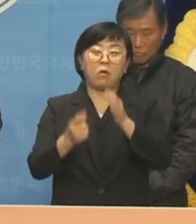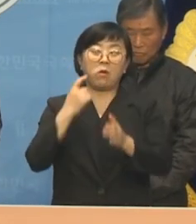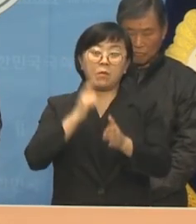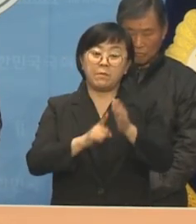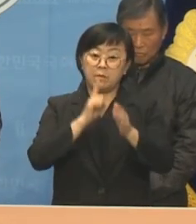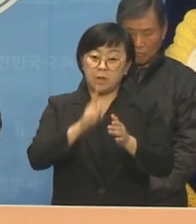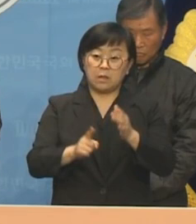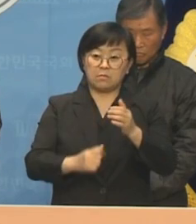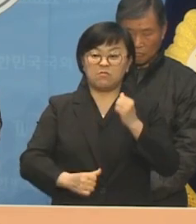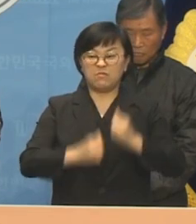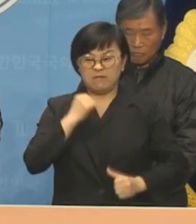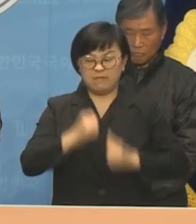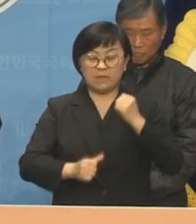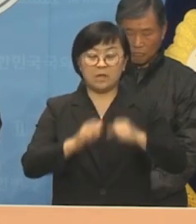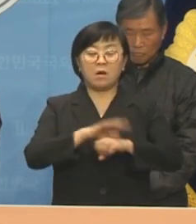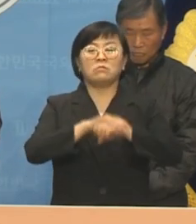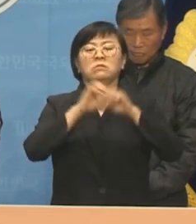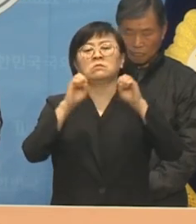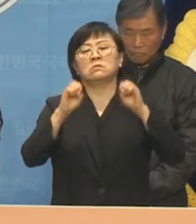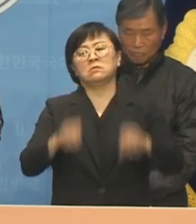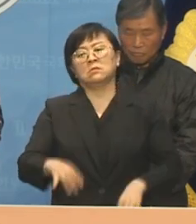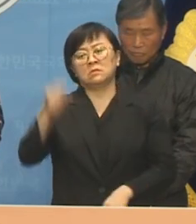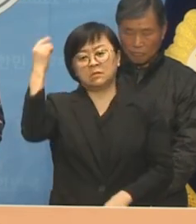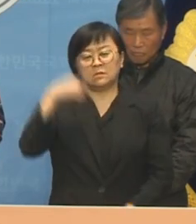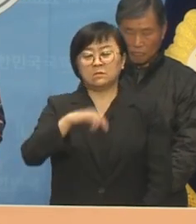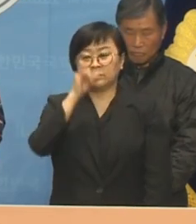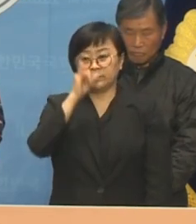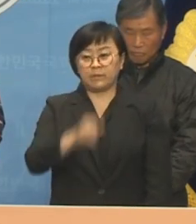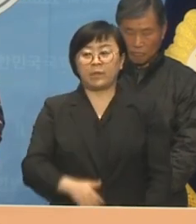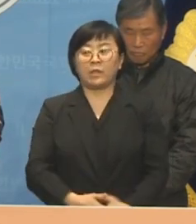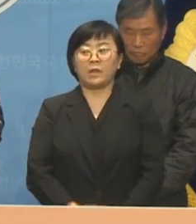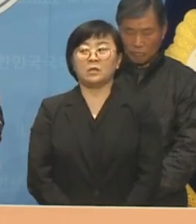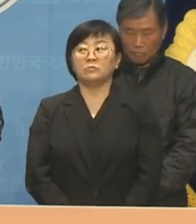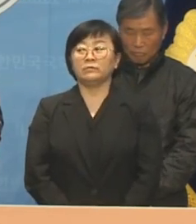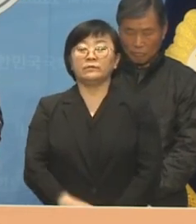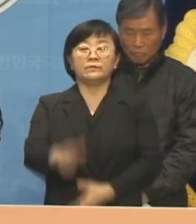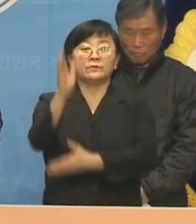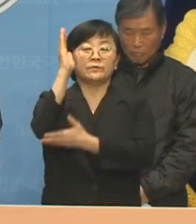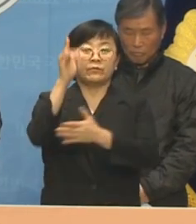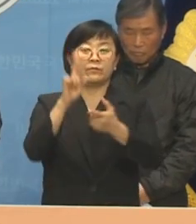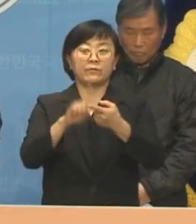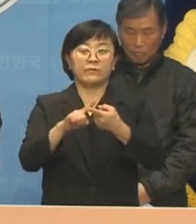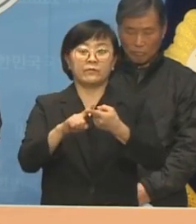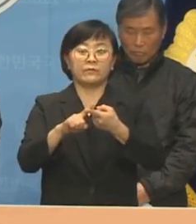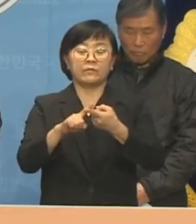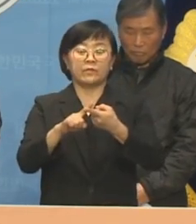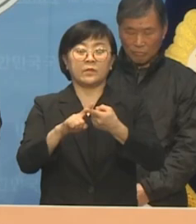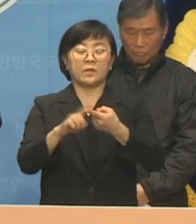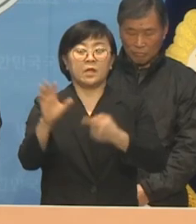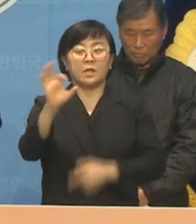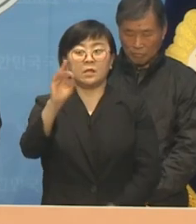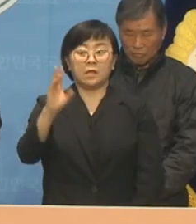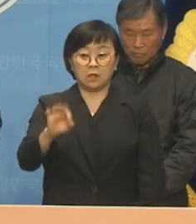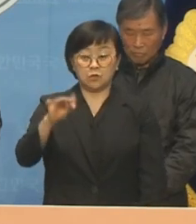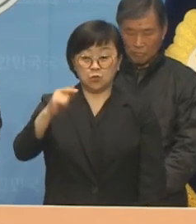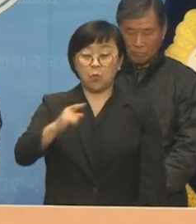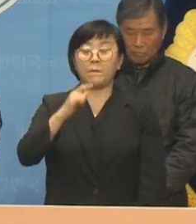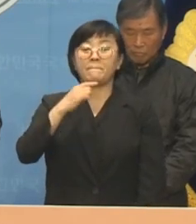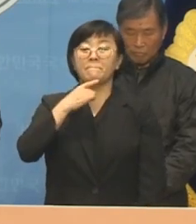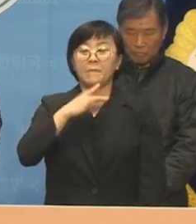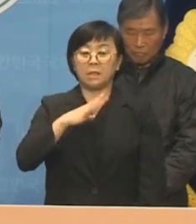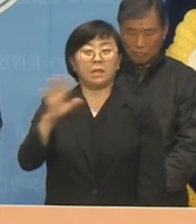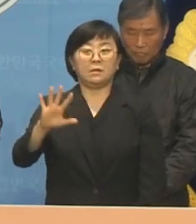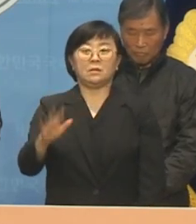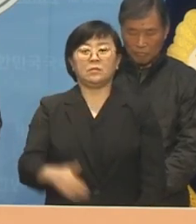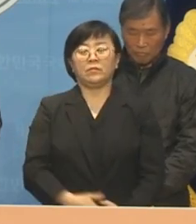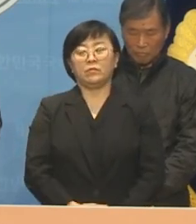분노하고 허탈한 가운데 있습니다. 여러분, 이 이야기들이 양촌만의 이야기는 아닐 것이라고 생각을